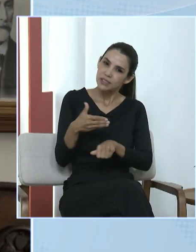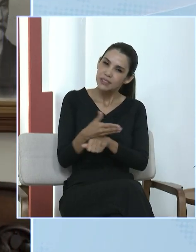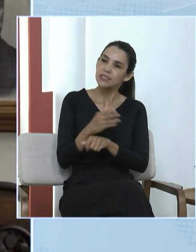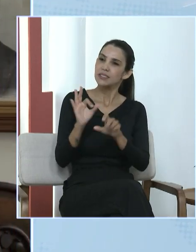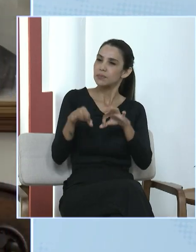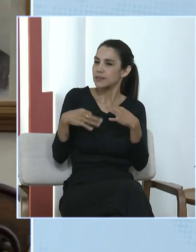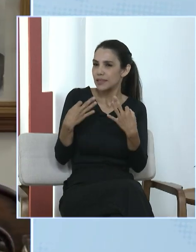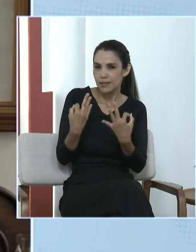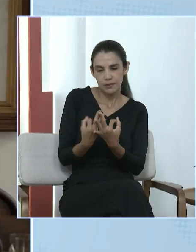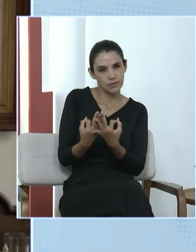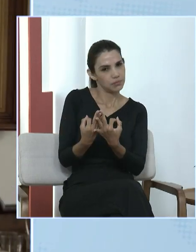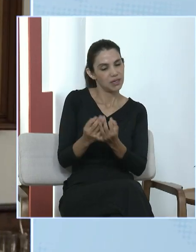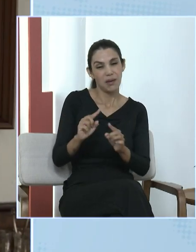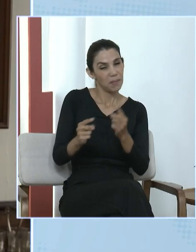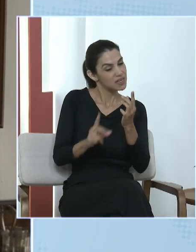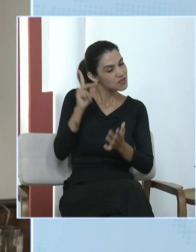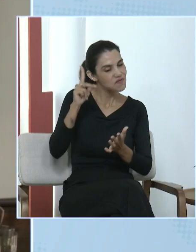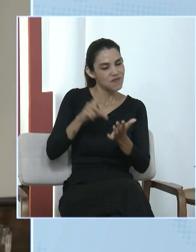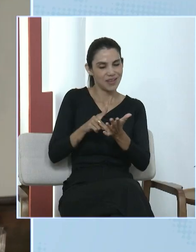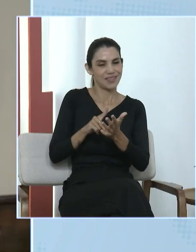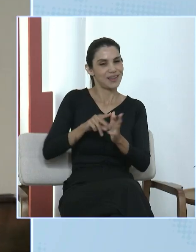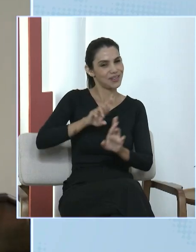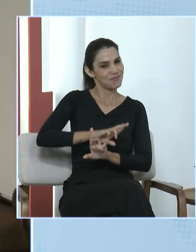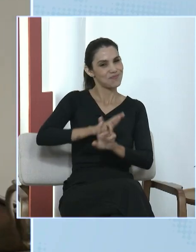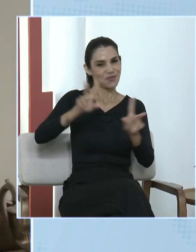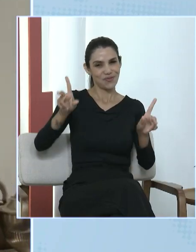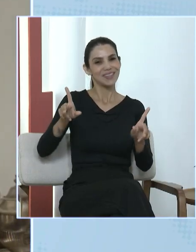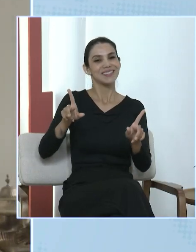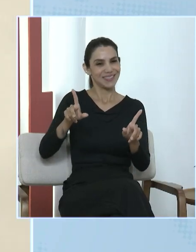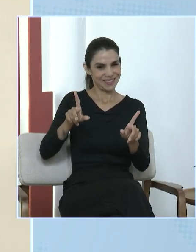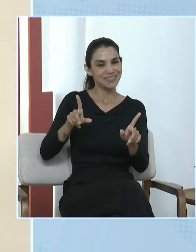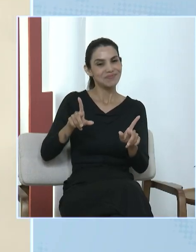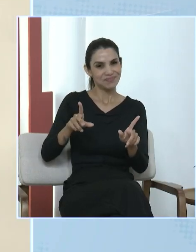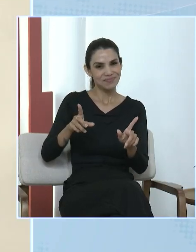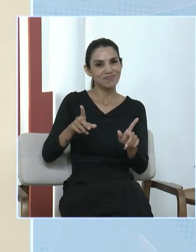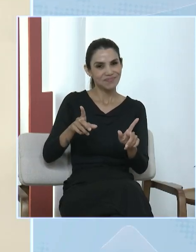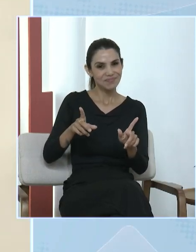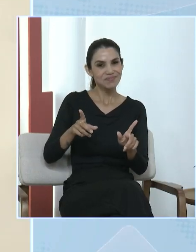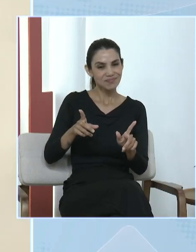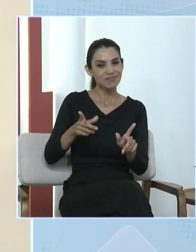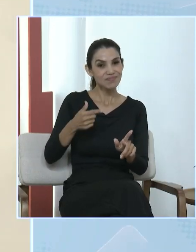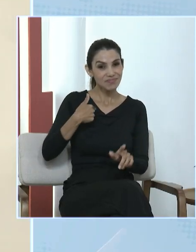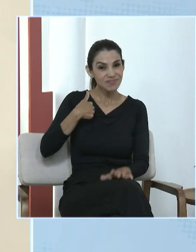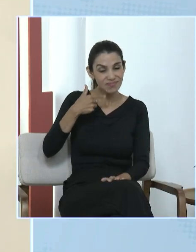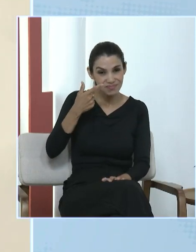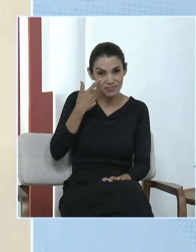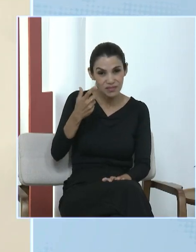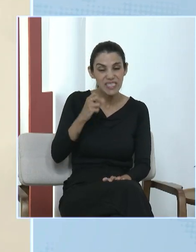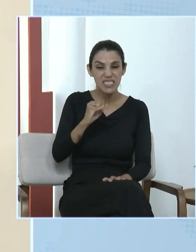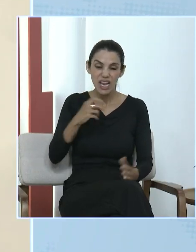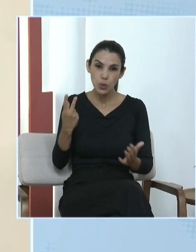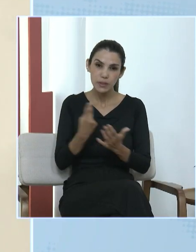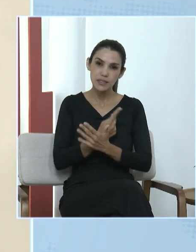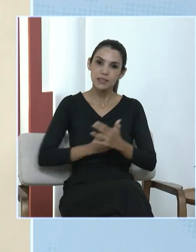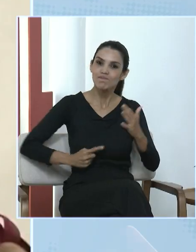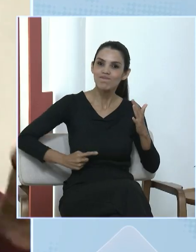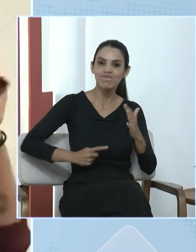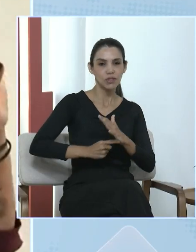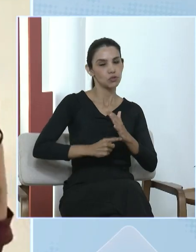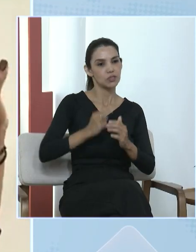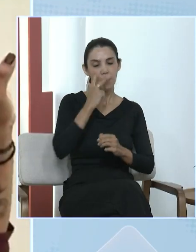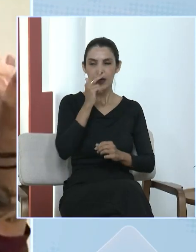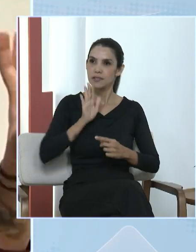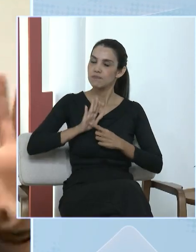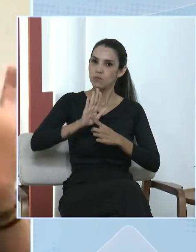daquela comunidade, mas a gente sabe que não é isso. E fica muito mais gritante quando essas denúncias são feitas, porque as famílias,